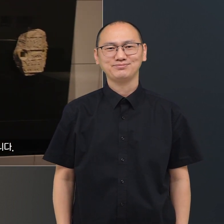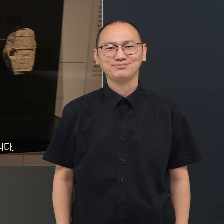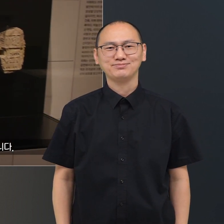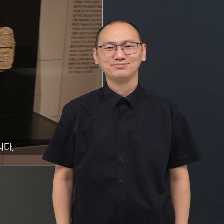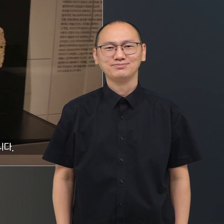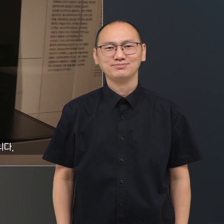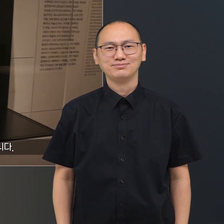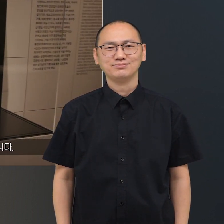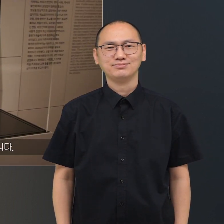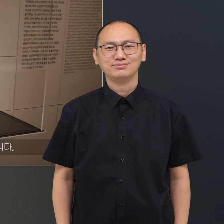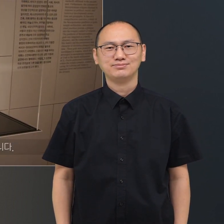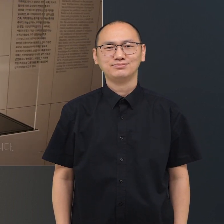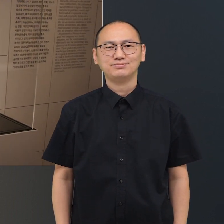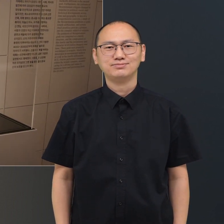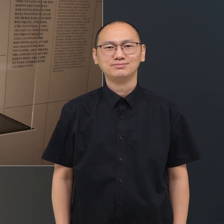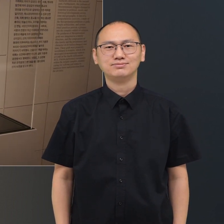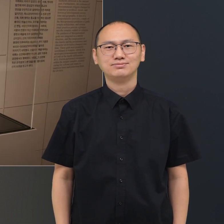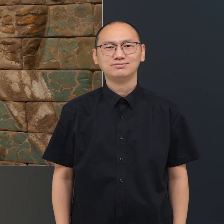이해할 수 있을 것입니다.